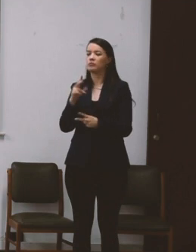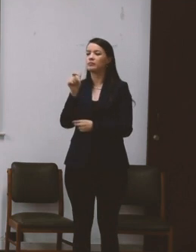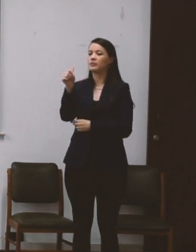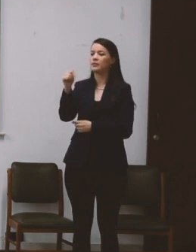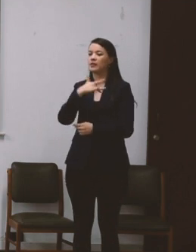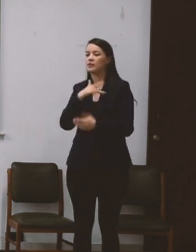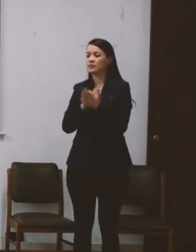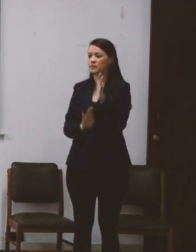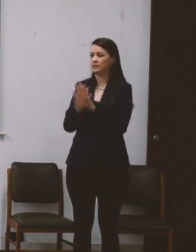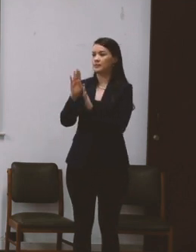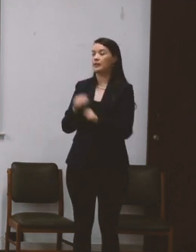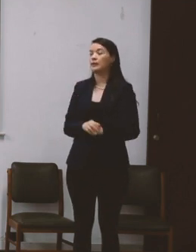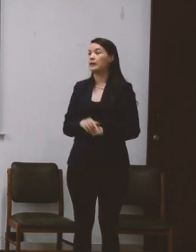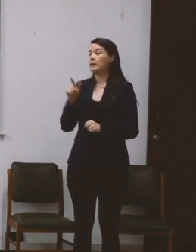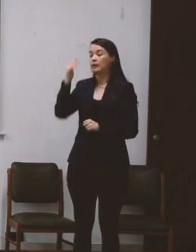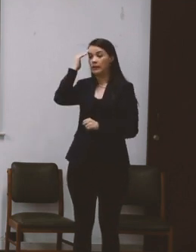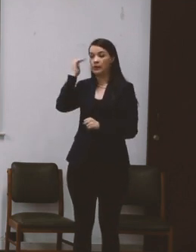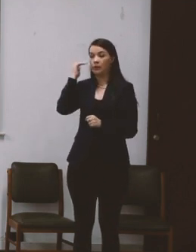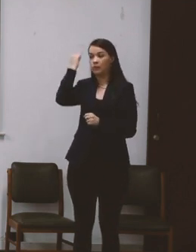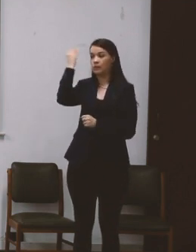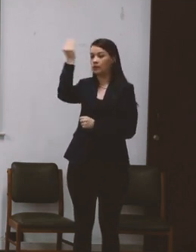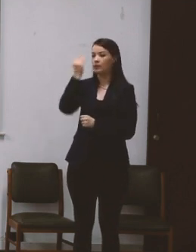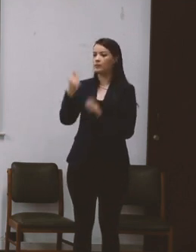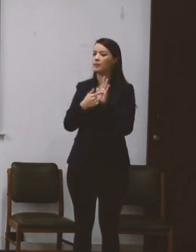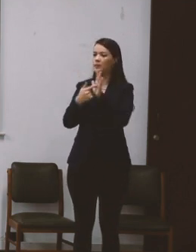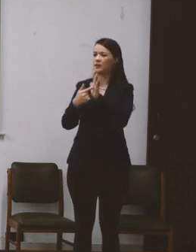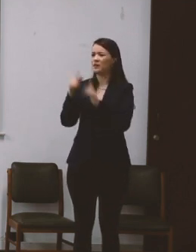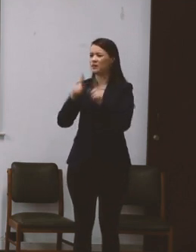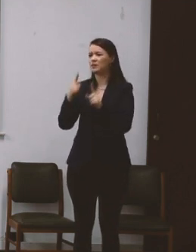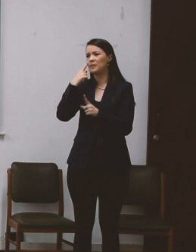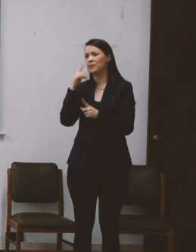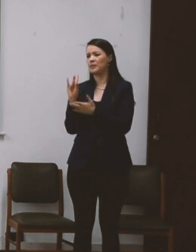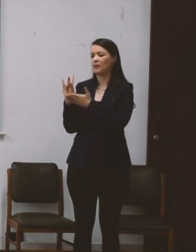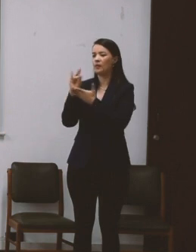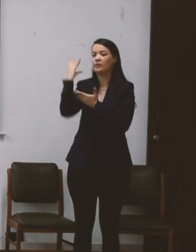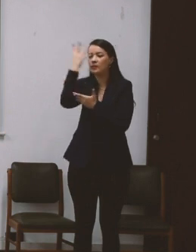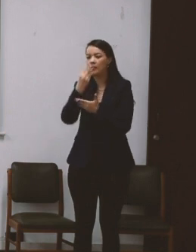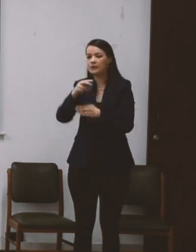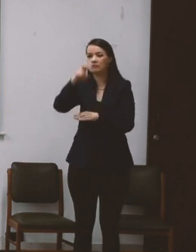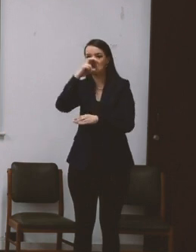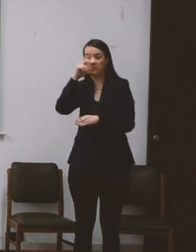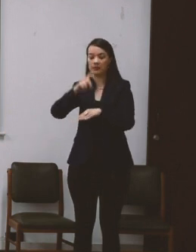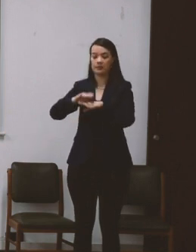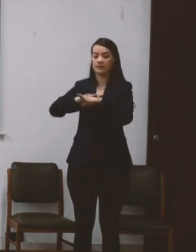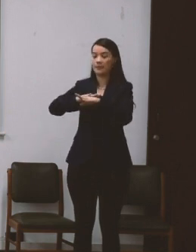promueve el reconocimiento de la diversidad a la vez que los modelos de belleza se vuelven más estrictos. La